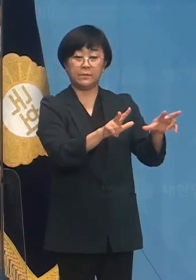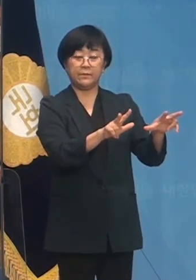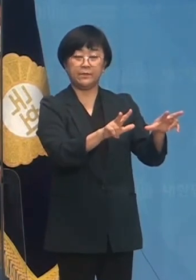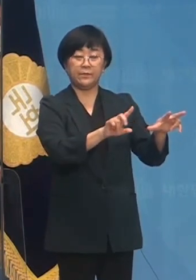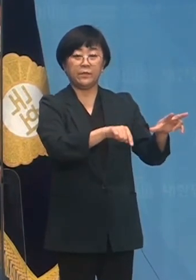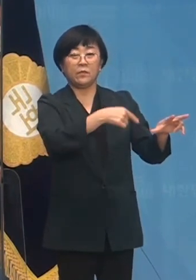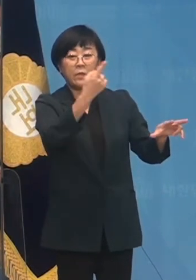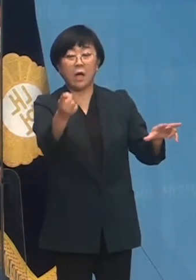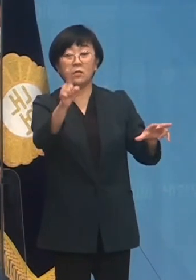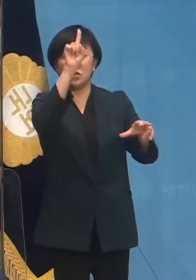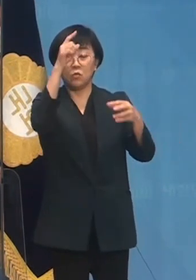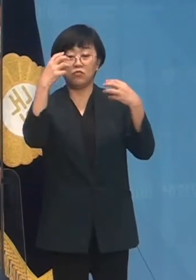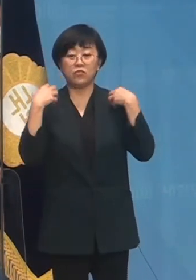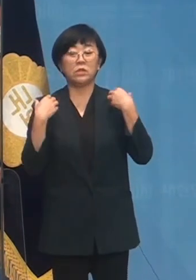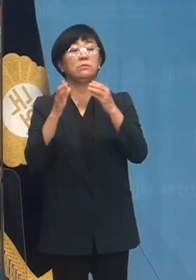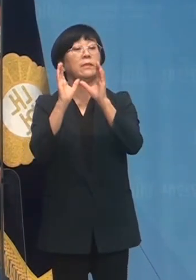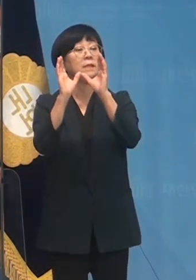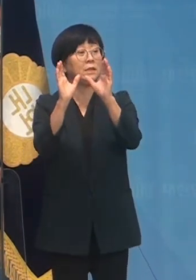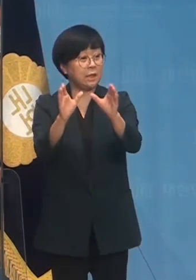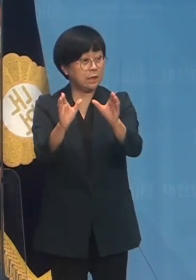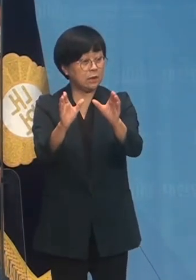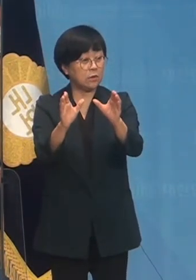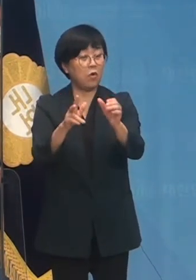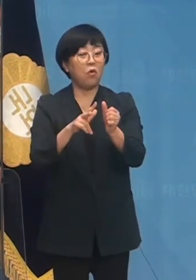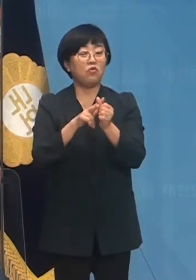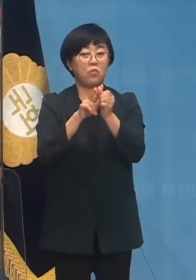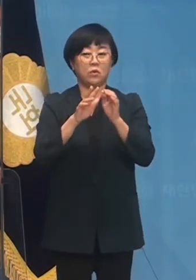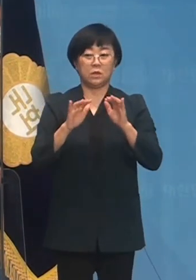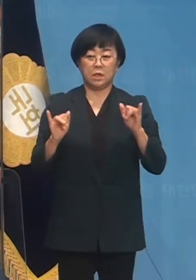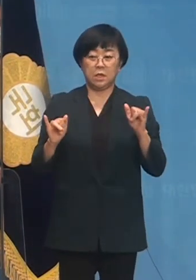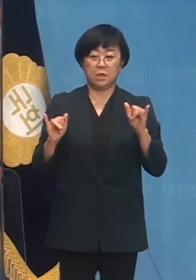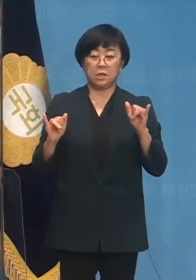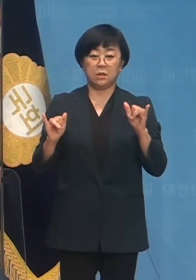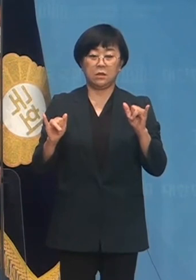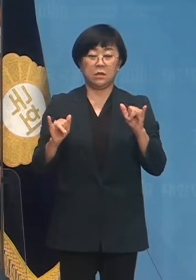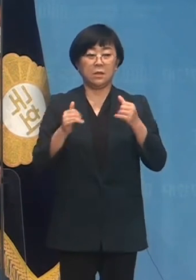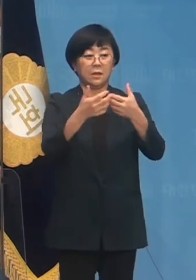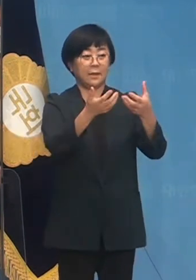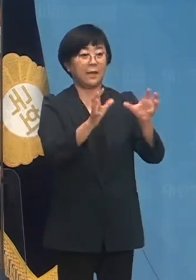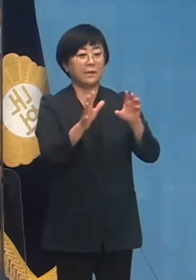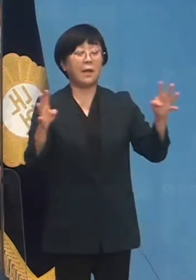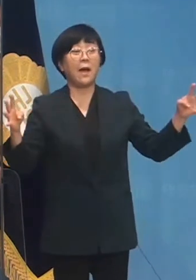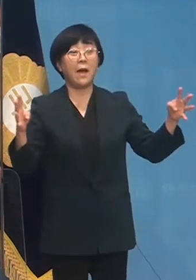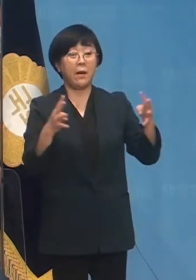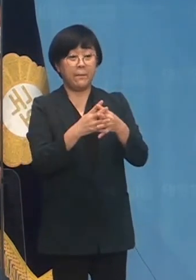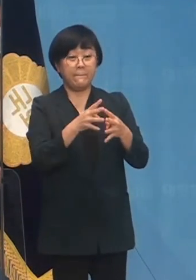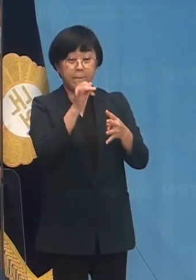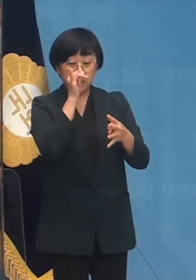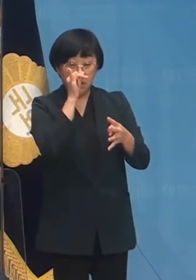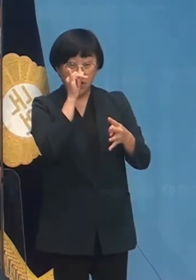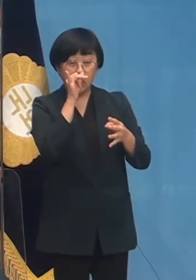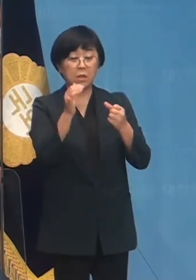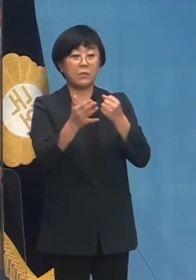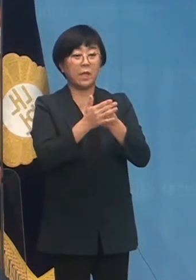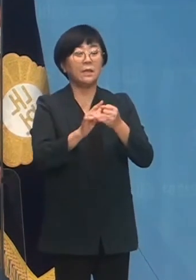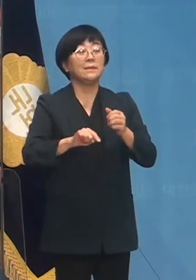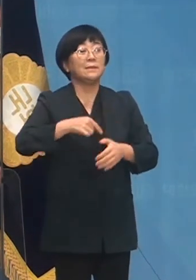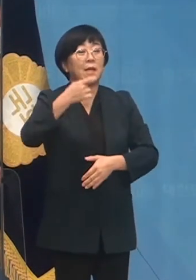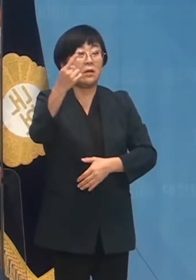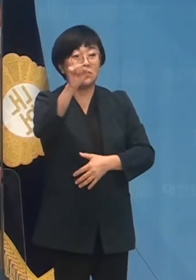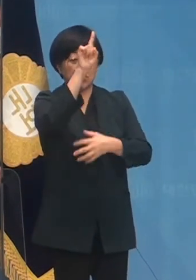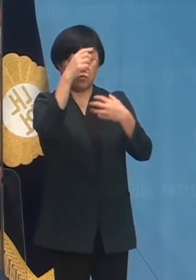차기 정부를 맡게 될 후보들이 전부 또는 당들이 전부 합의하면